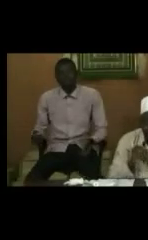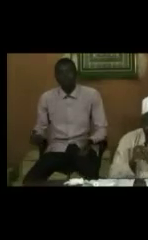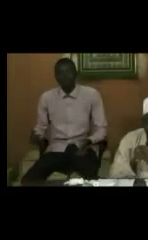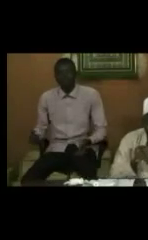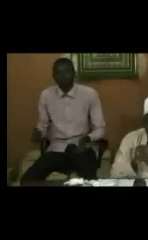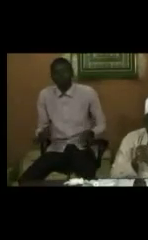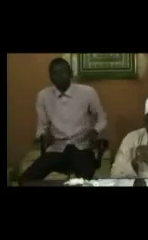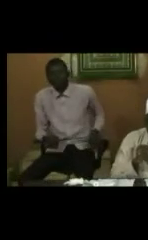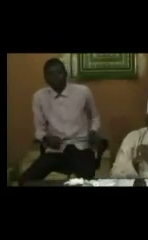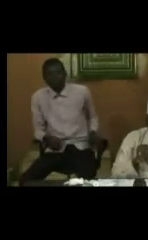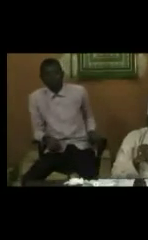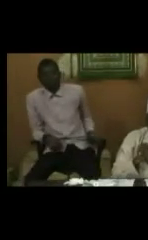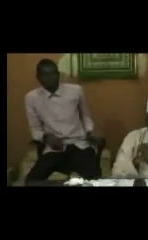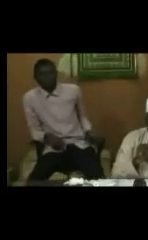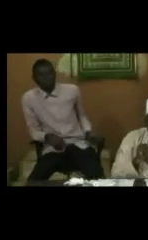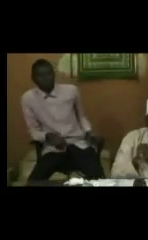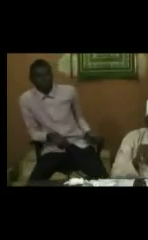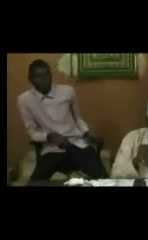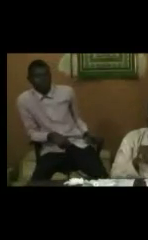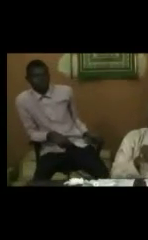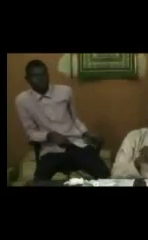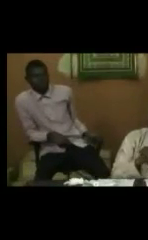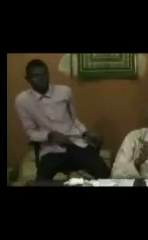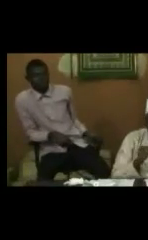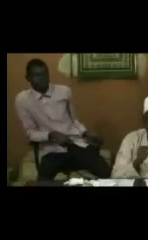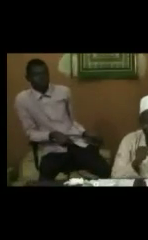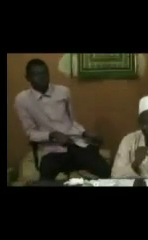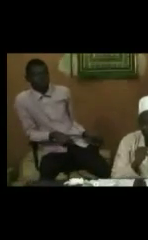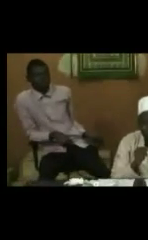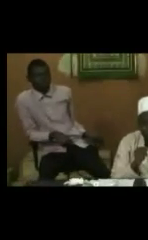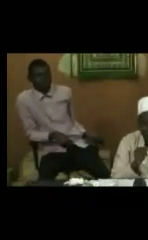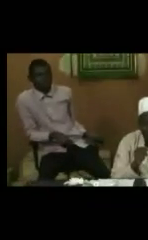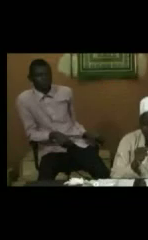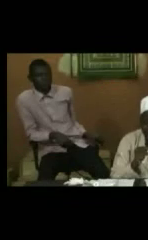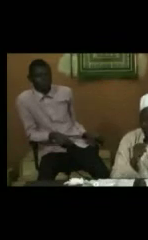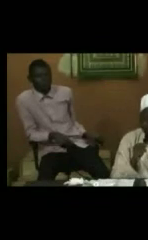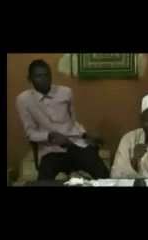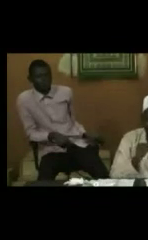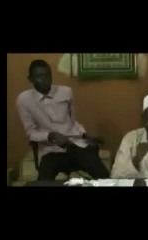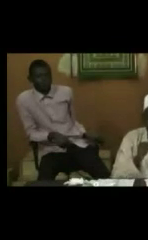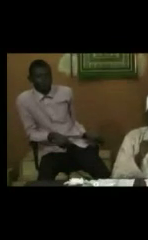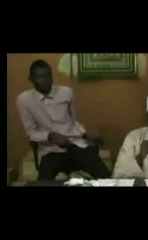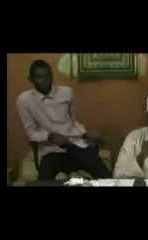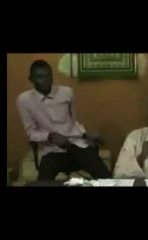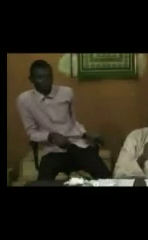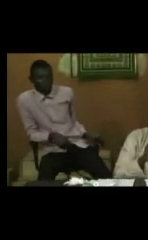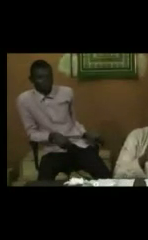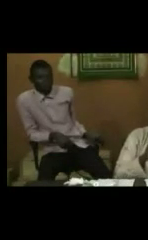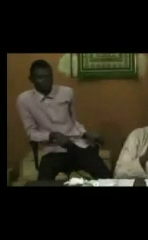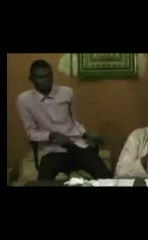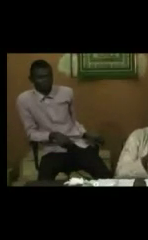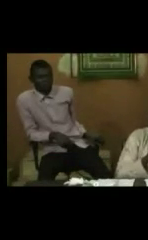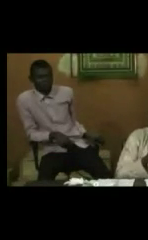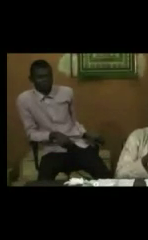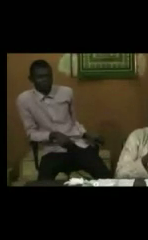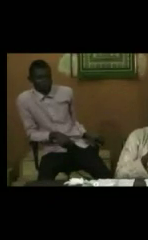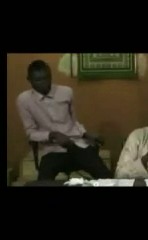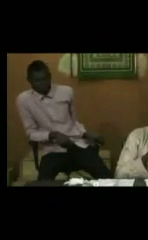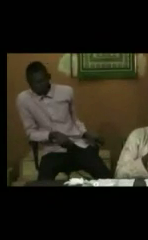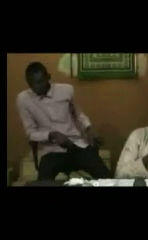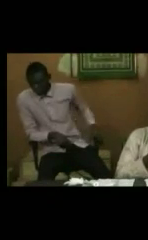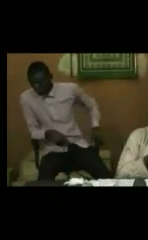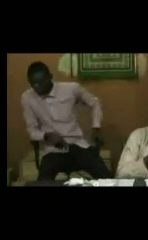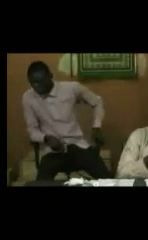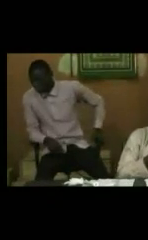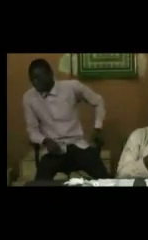si pe definitely saabe yi o gbo oro lenu anabi ni amon gba ti n report we fun eni to